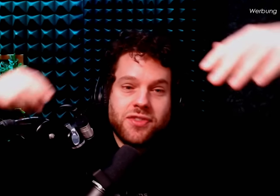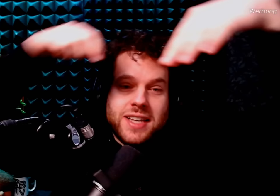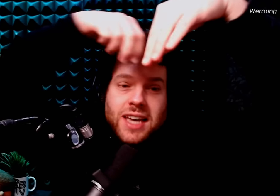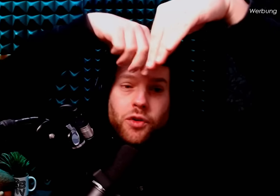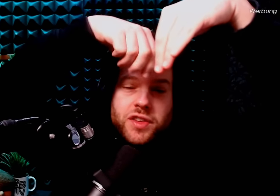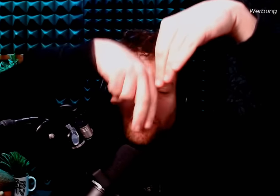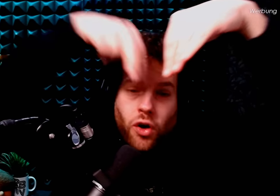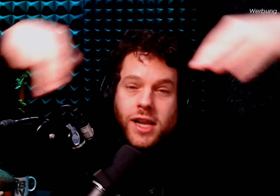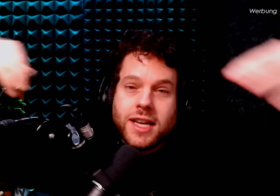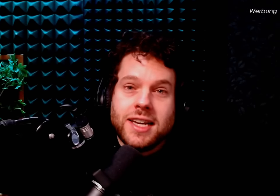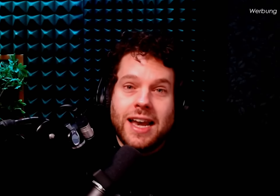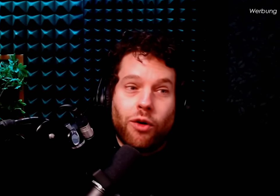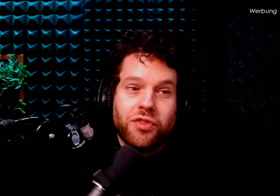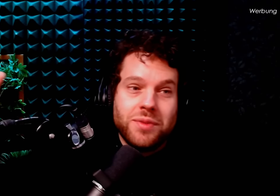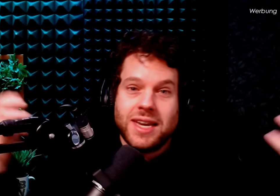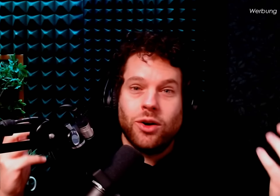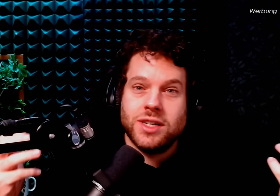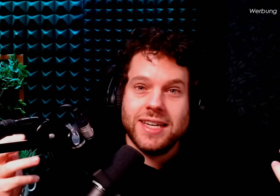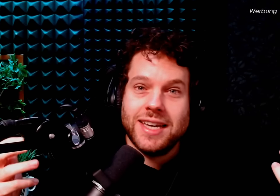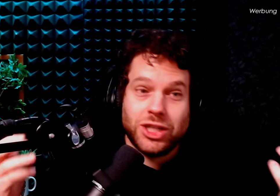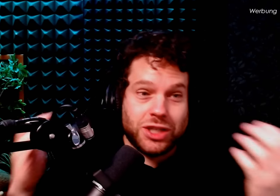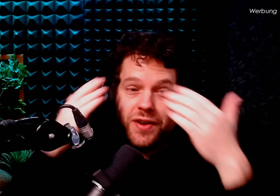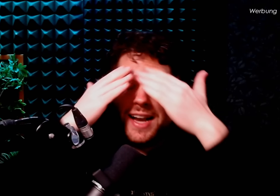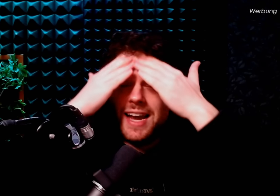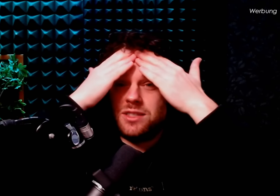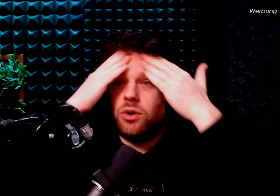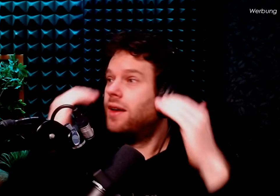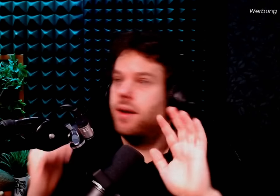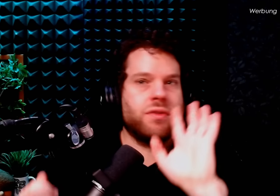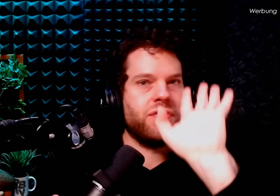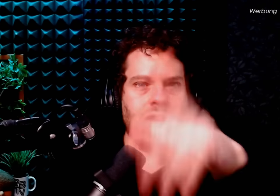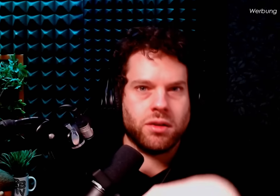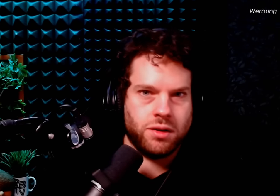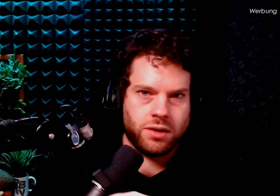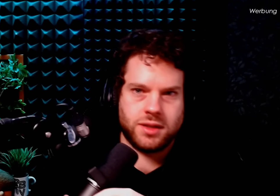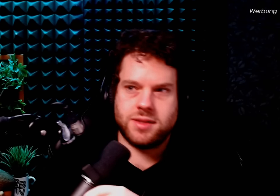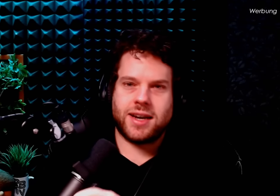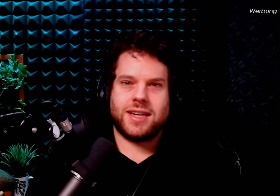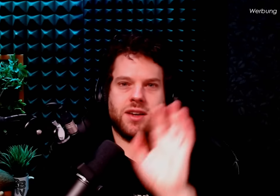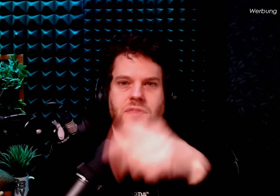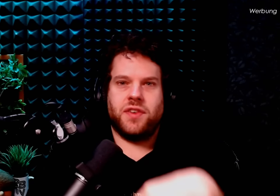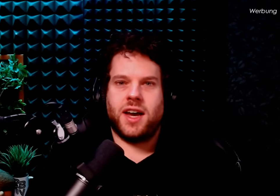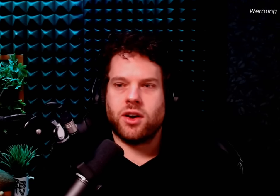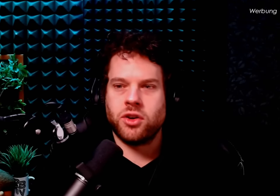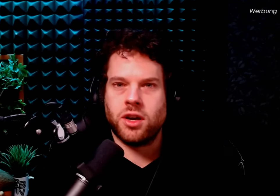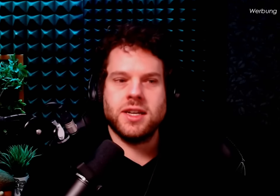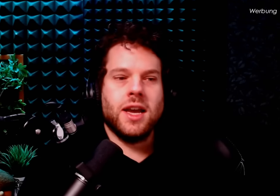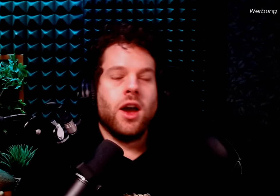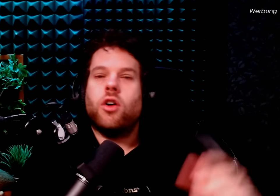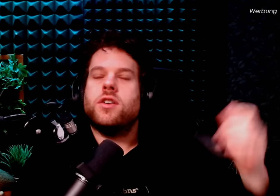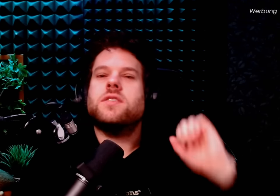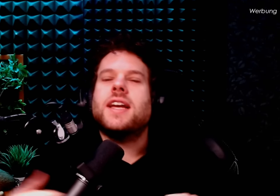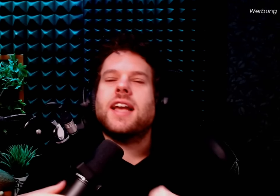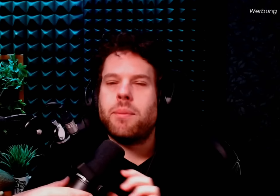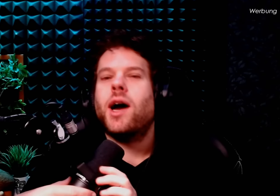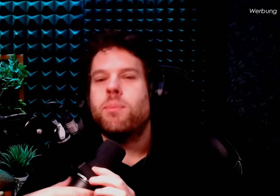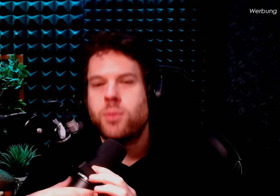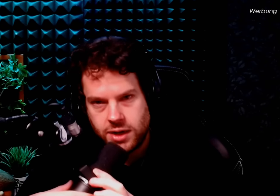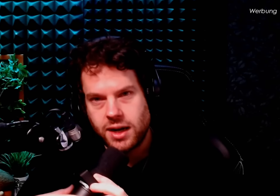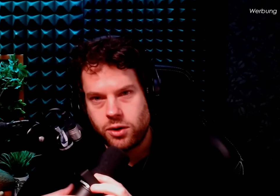ist quasi auf den Wolken gelaufen in der unterirdischen Welt. Also verrückt, sage ich dir. Verrückt. Und deswegen kam er ja am Montag